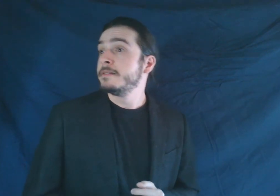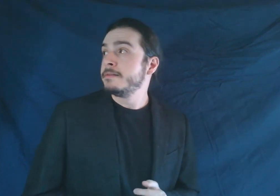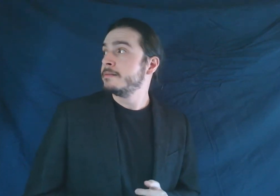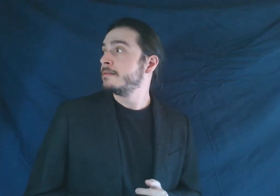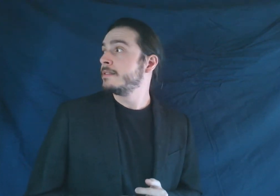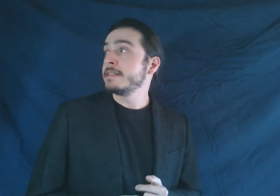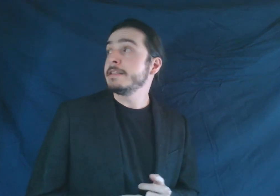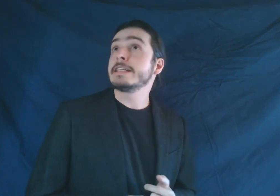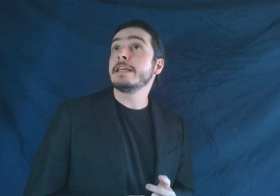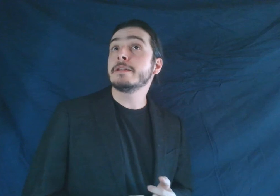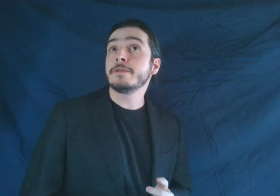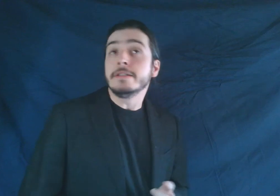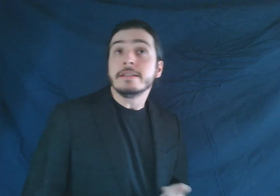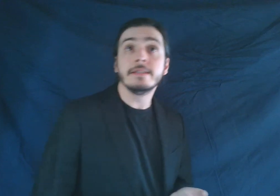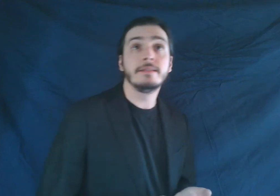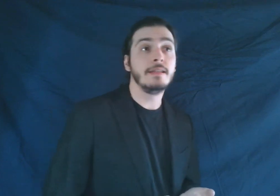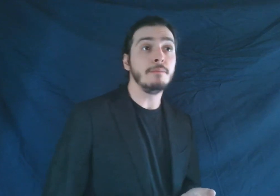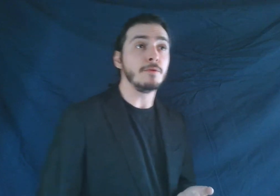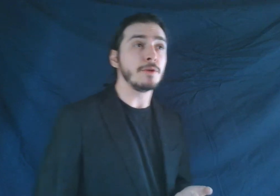semideselto e buio,